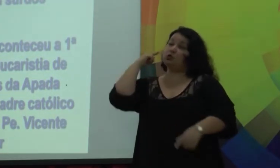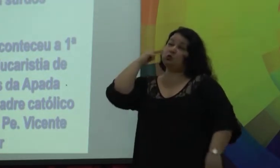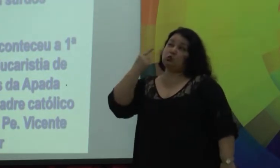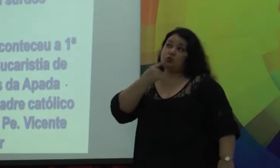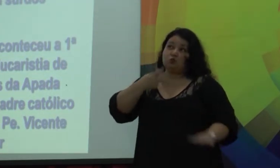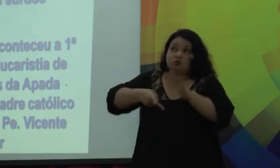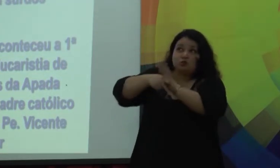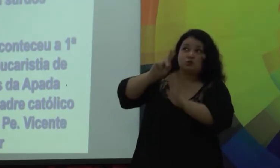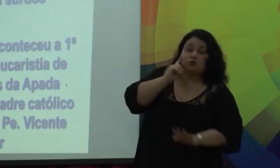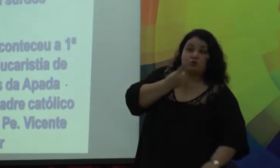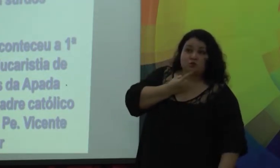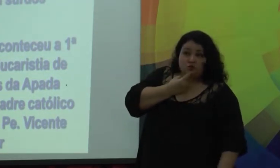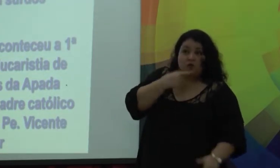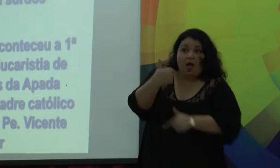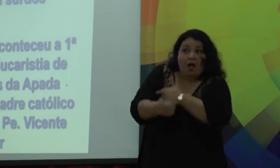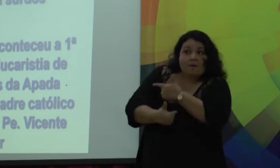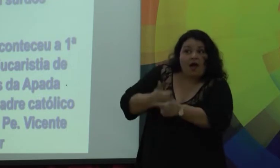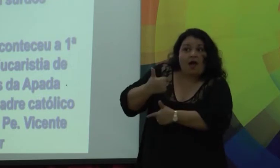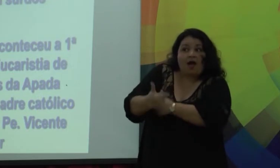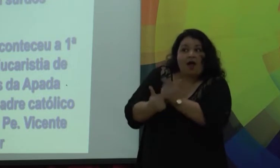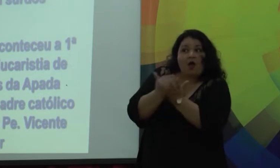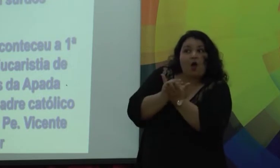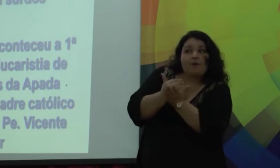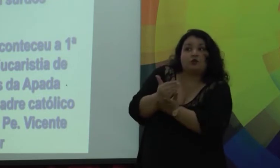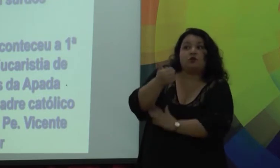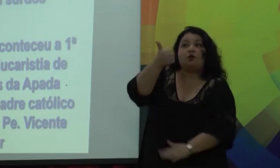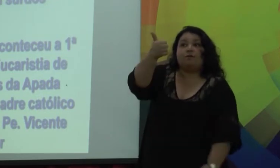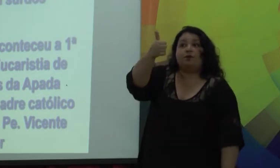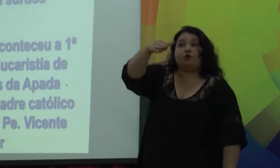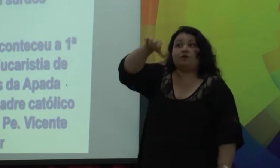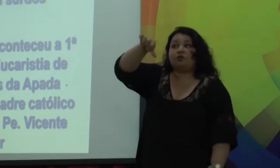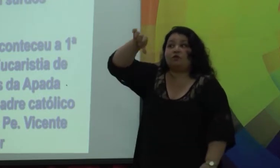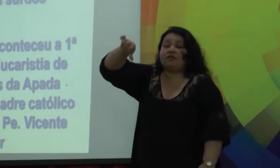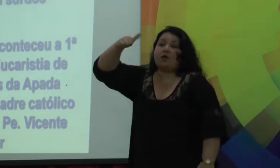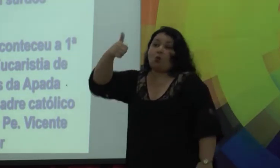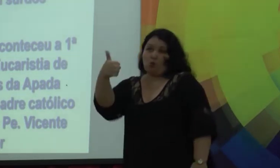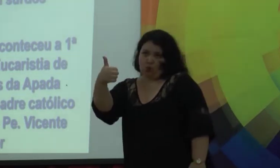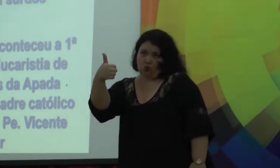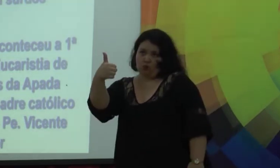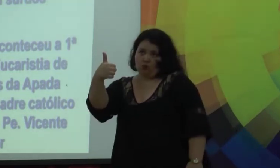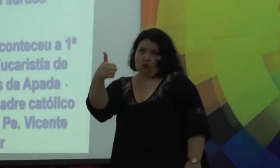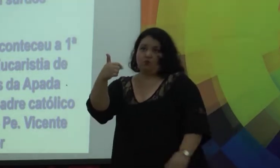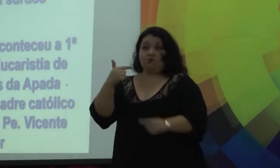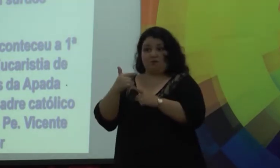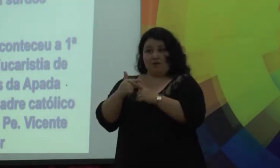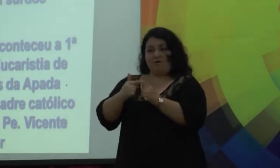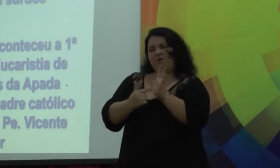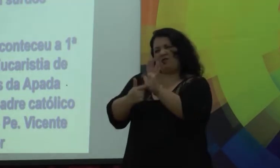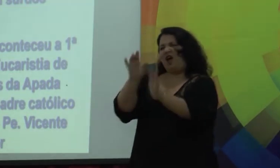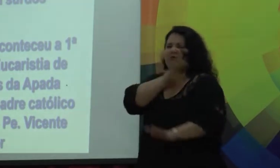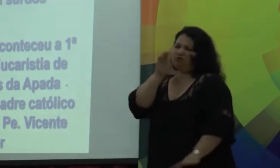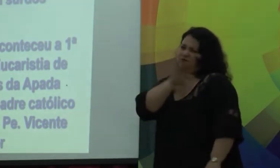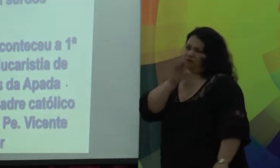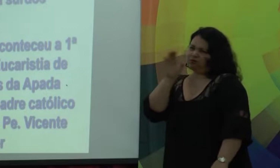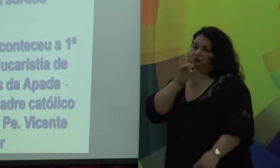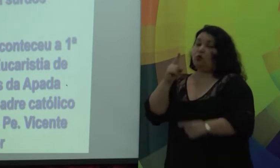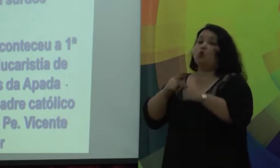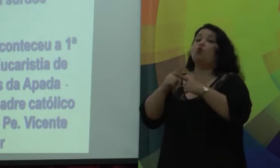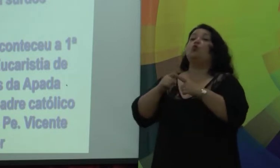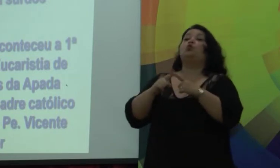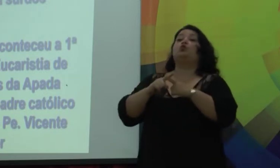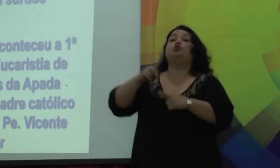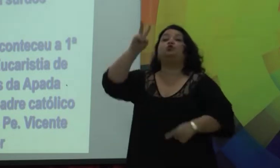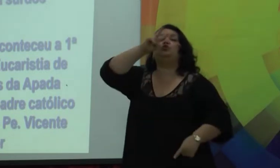surdos, o trabalho existe desde 1991. Então, trago aqui rapidamente um pequeno histórico